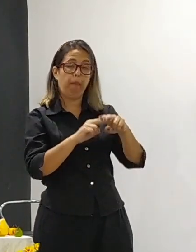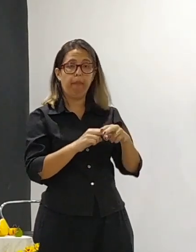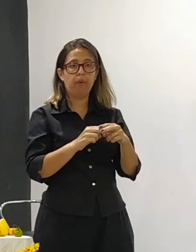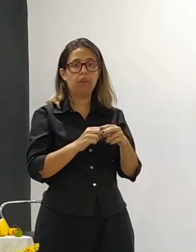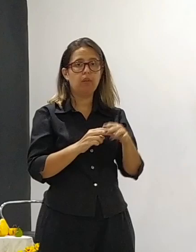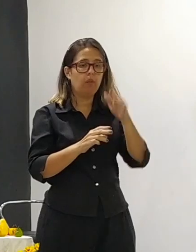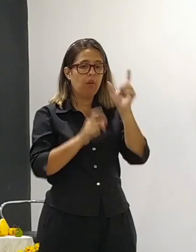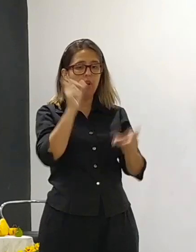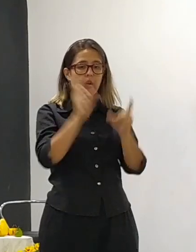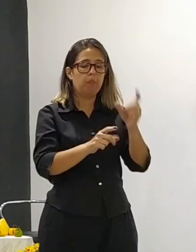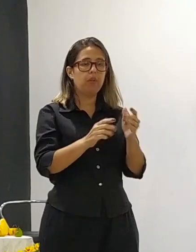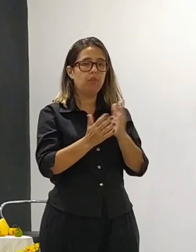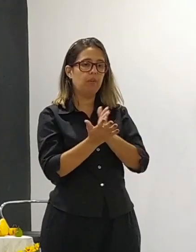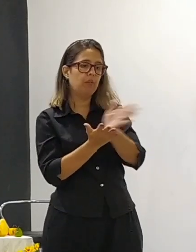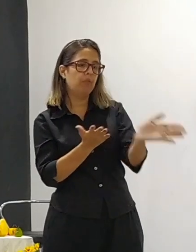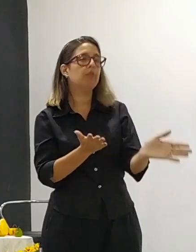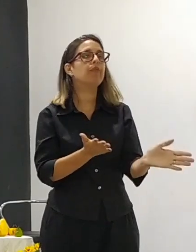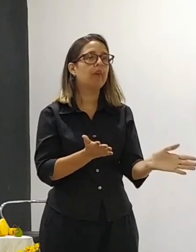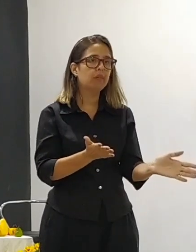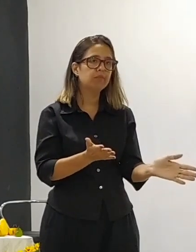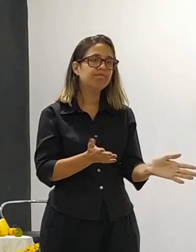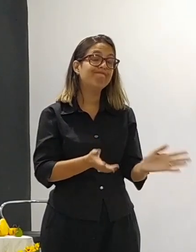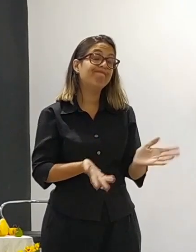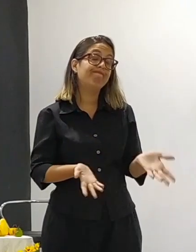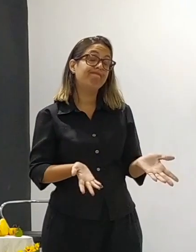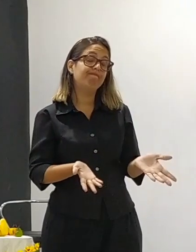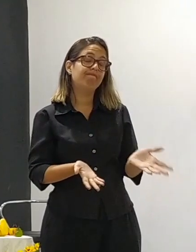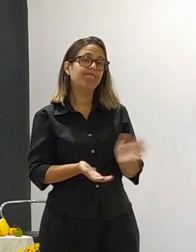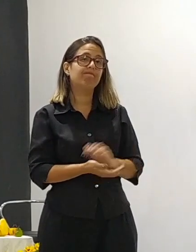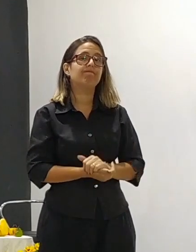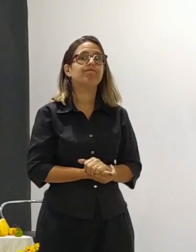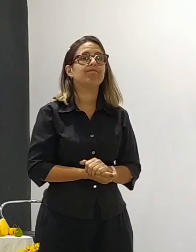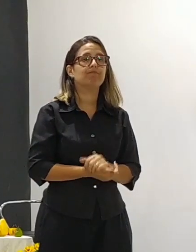igreja. Vocês já ouviram isso aí?